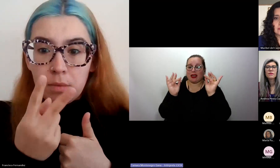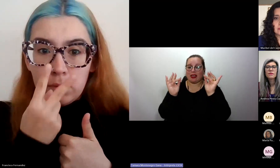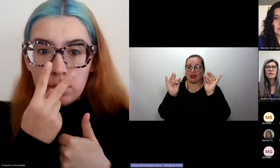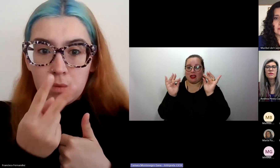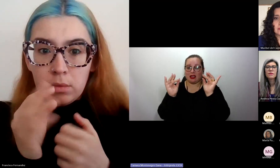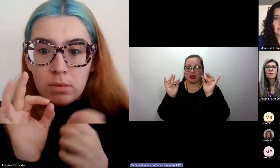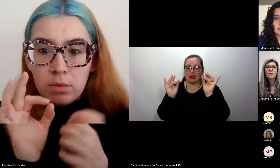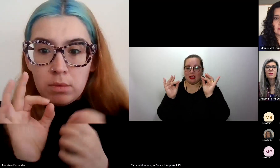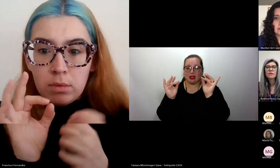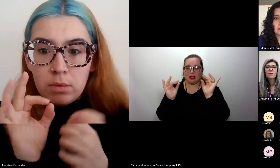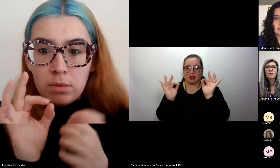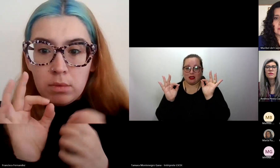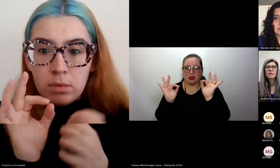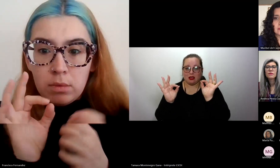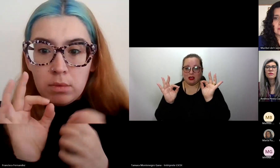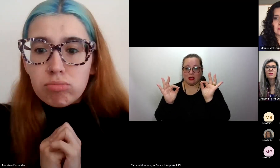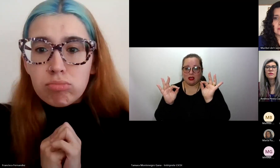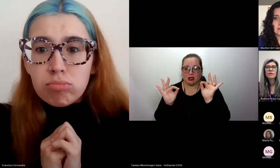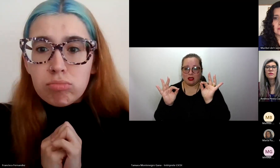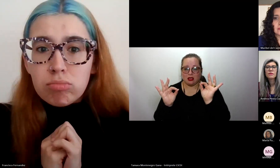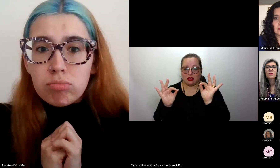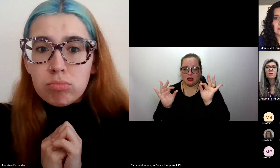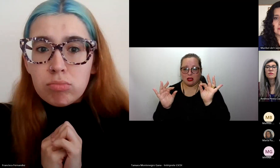La veo pegada.